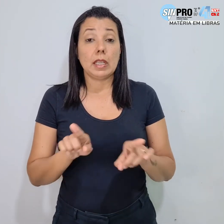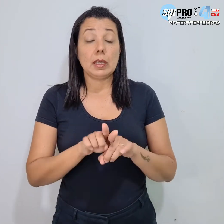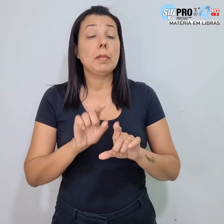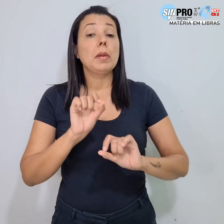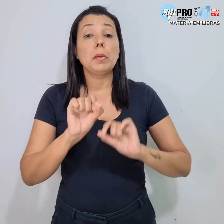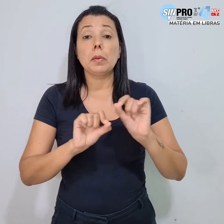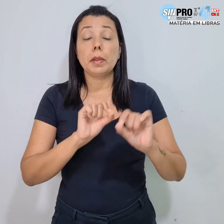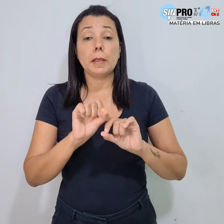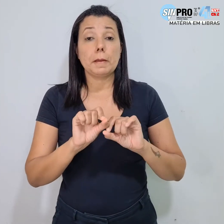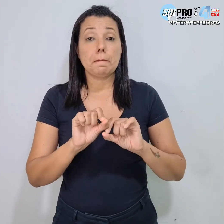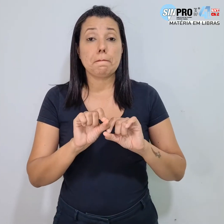em contrapartida,